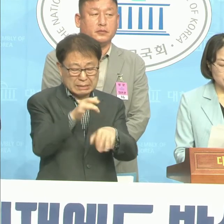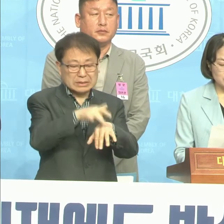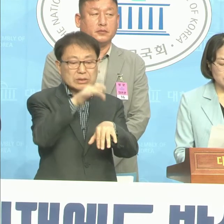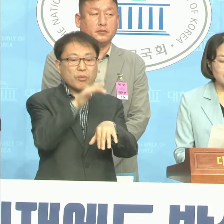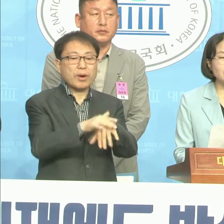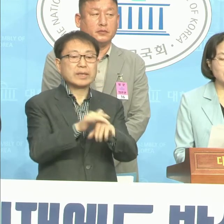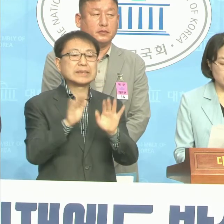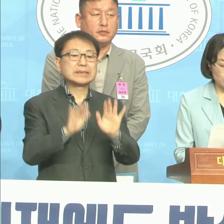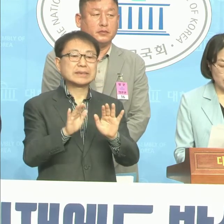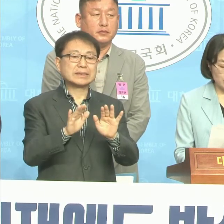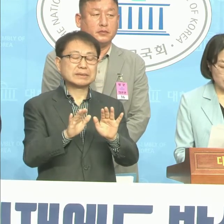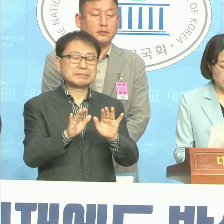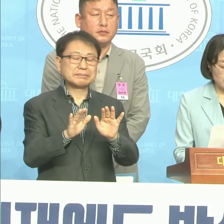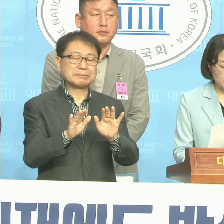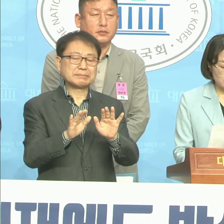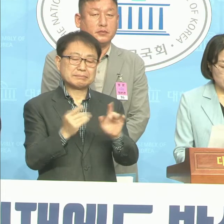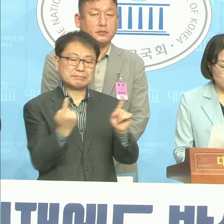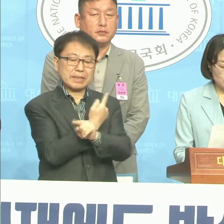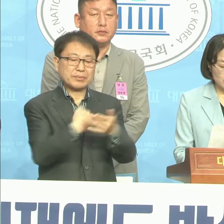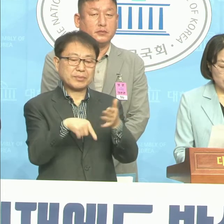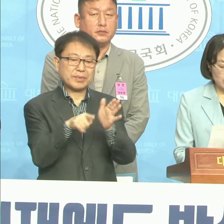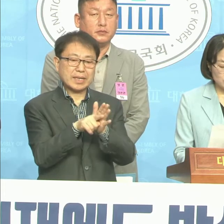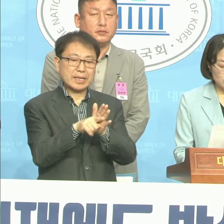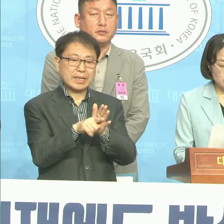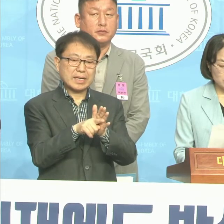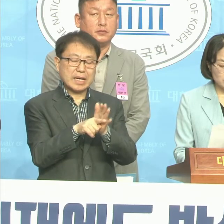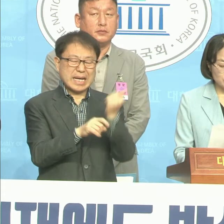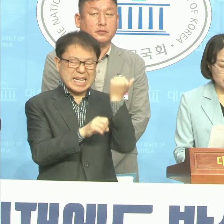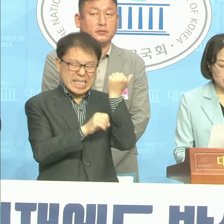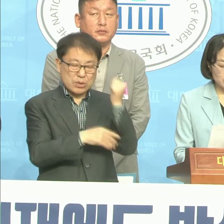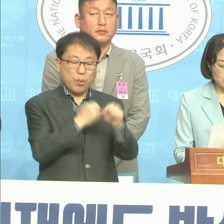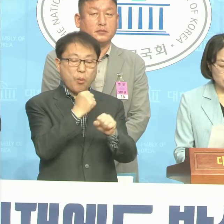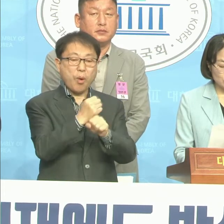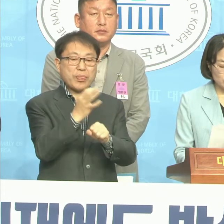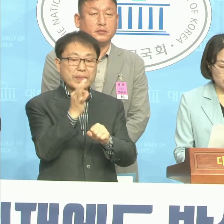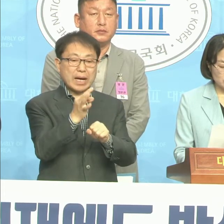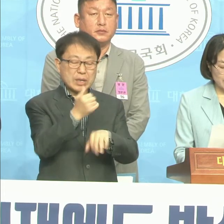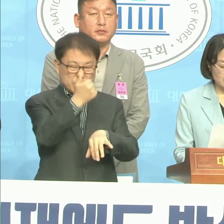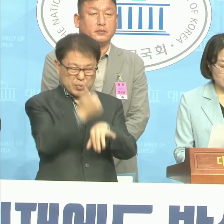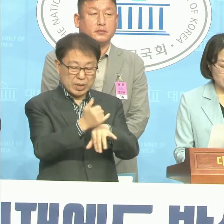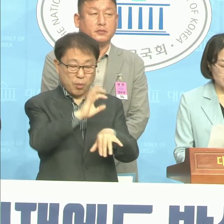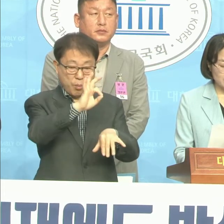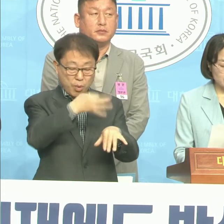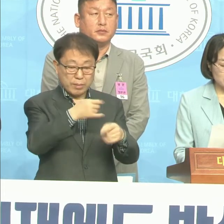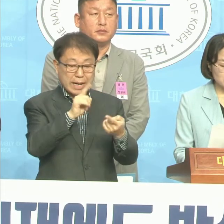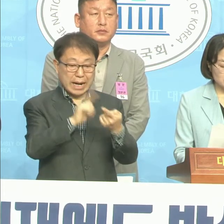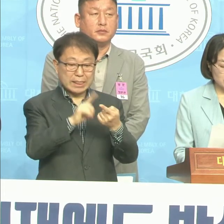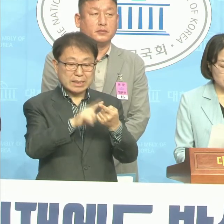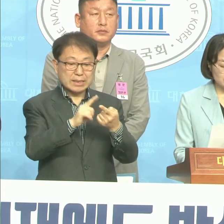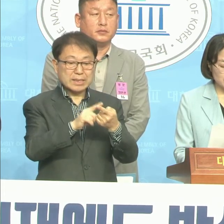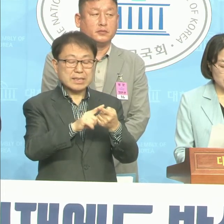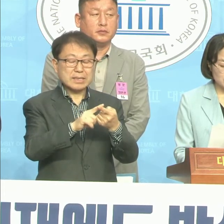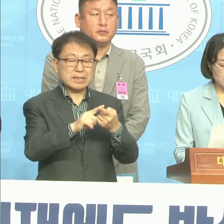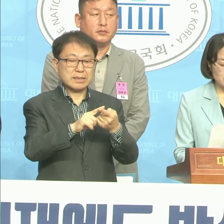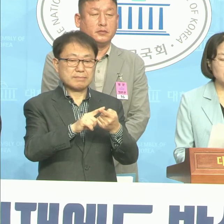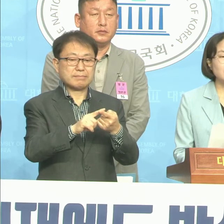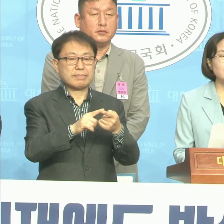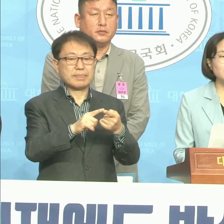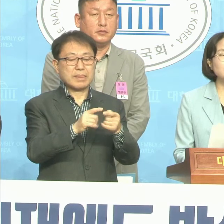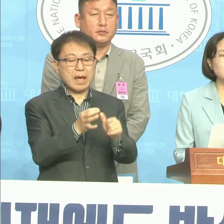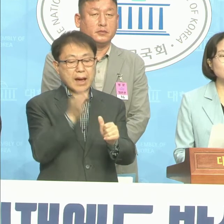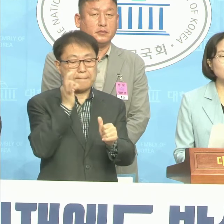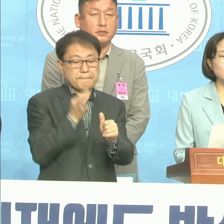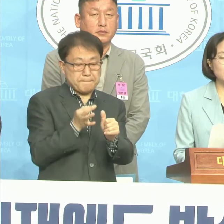잡은 현실을 타개하기 위해 제조 원가와 최저임금 인상과 같은 요인들을 반영한 합리적 대금 결정이